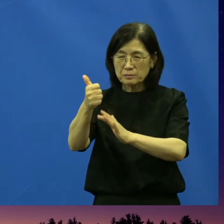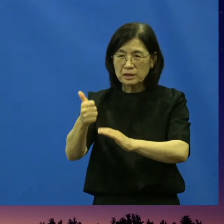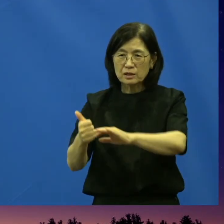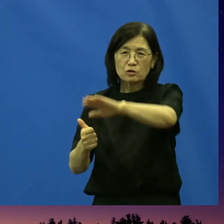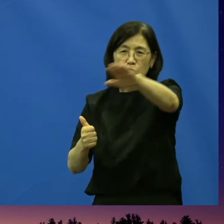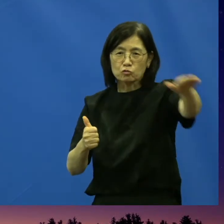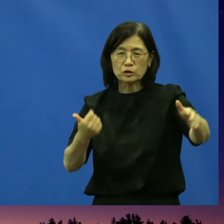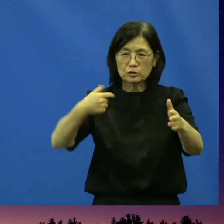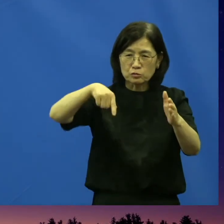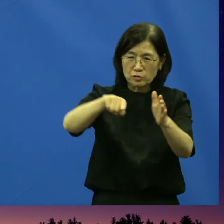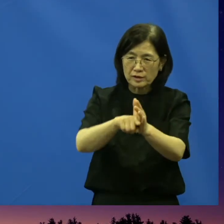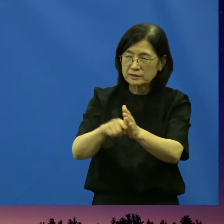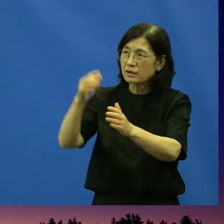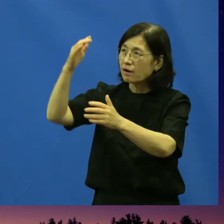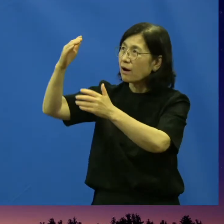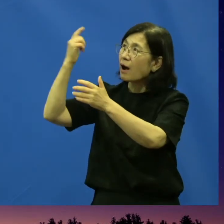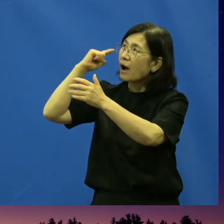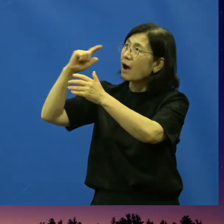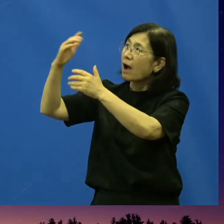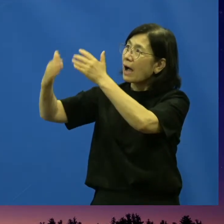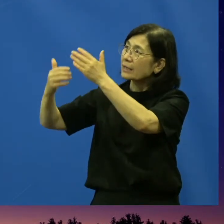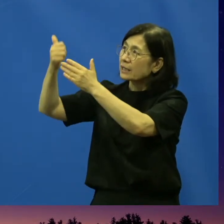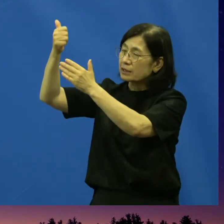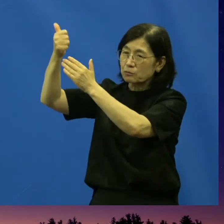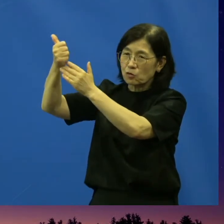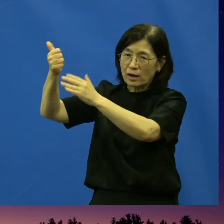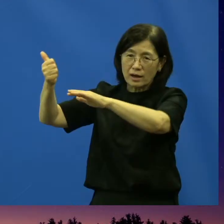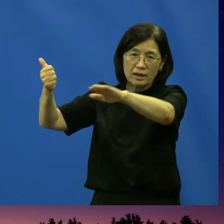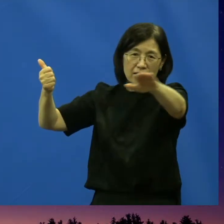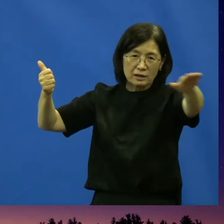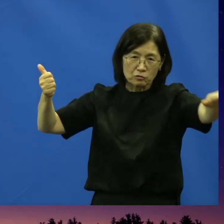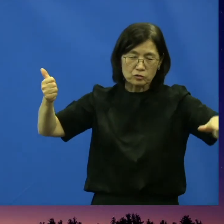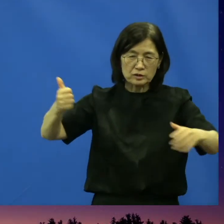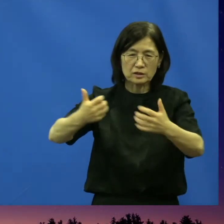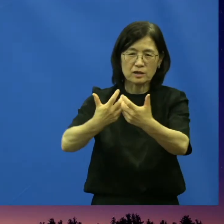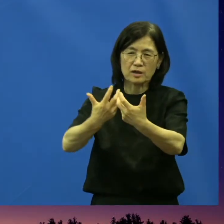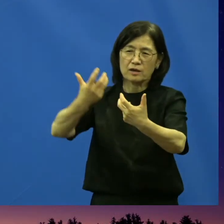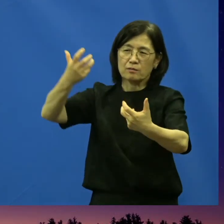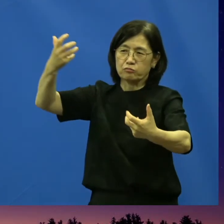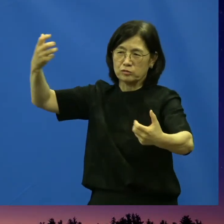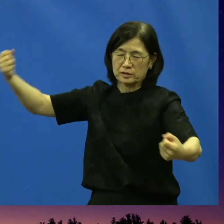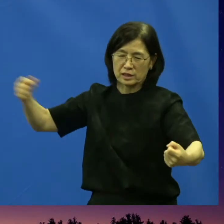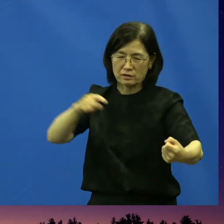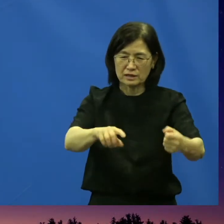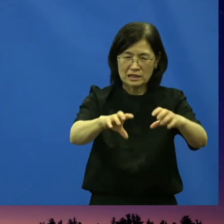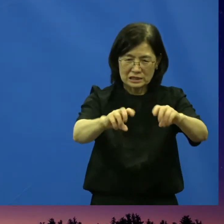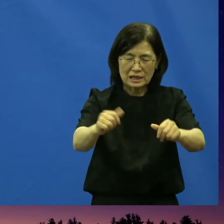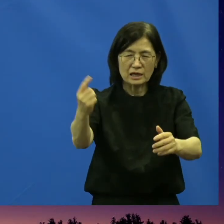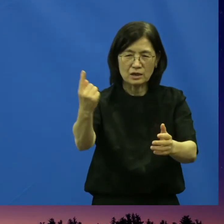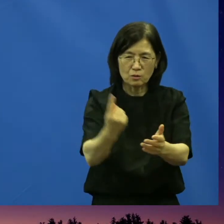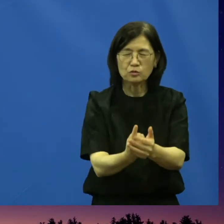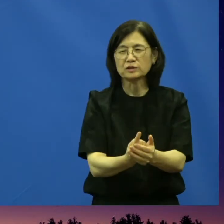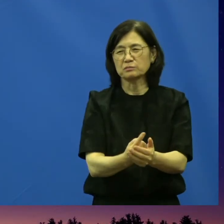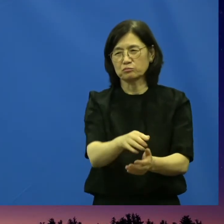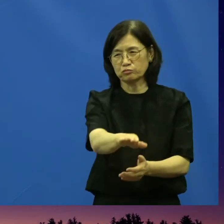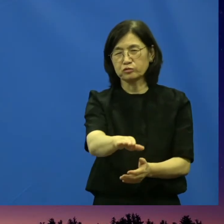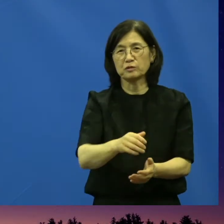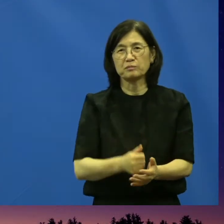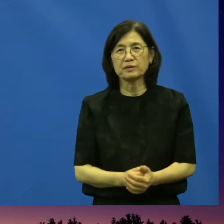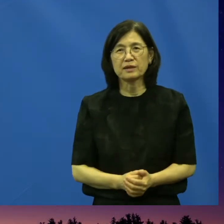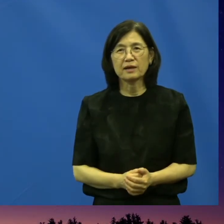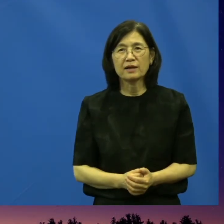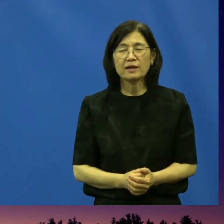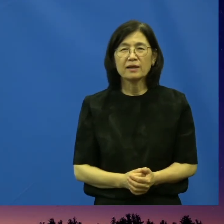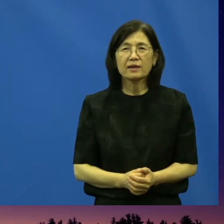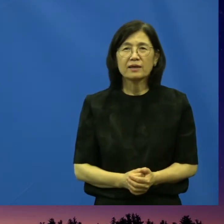분. 사단으로부터 완벽하게 보호를 받으려면 예수님이 우리의 모든 것이 되어야 합니다. 전능하신 품에 안기고 그분의